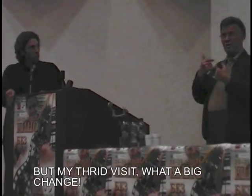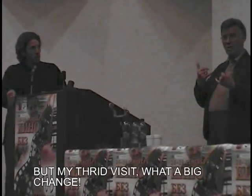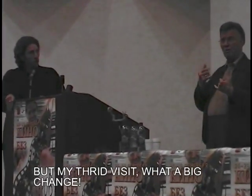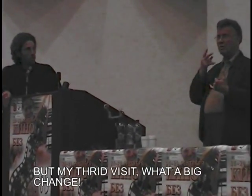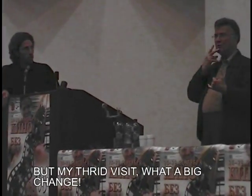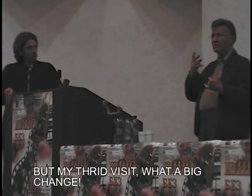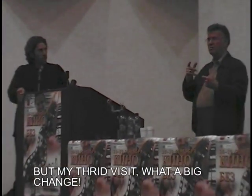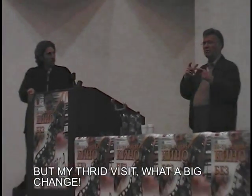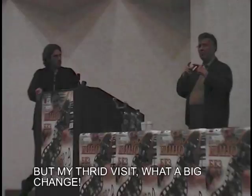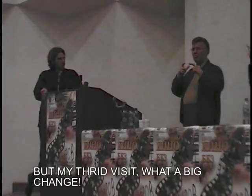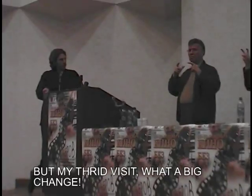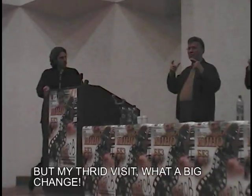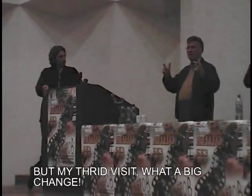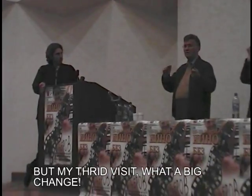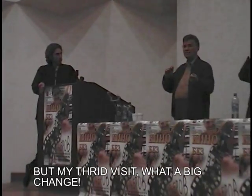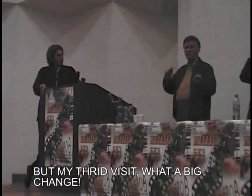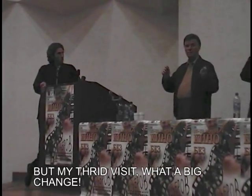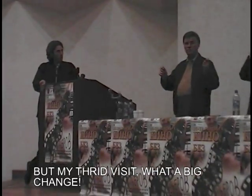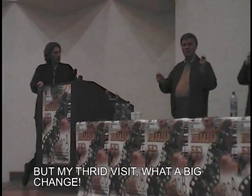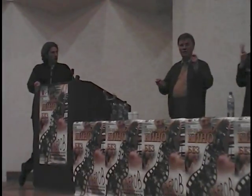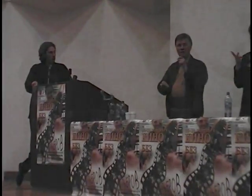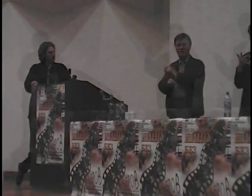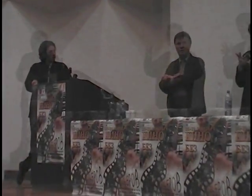But my third visit, wow,